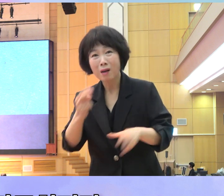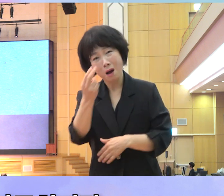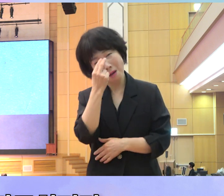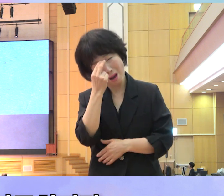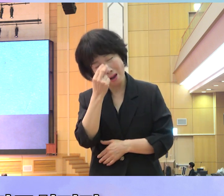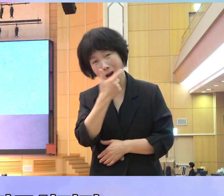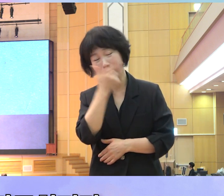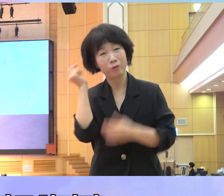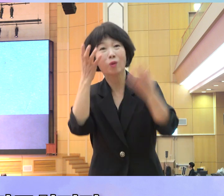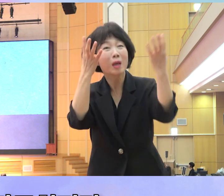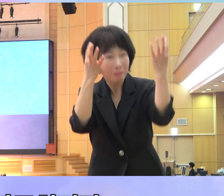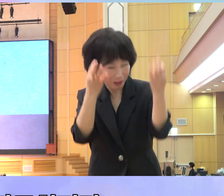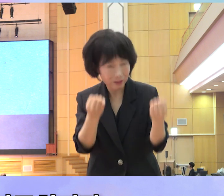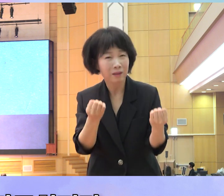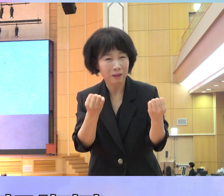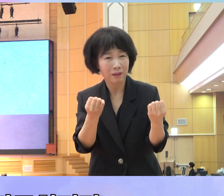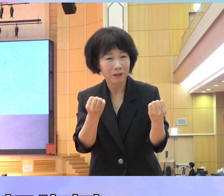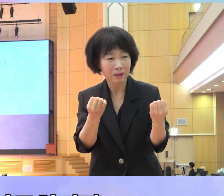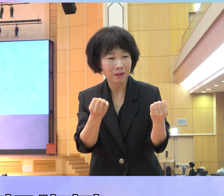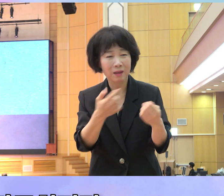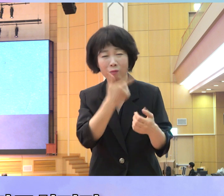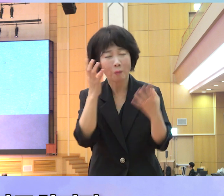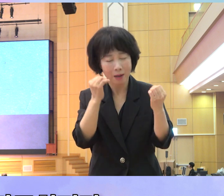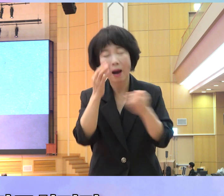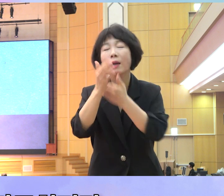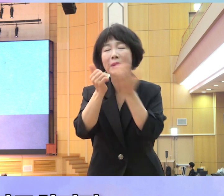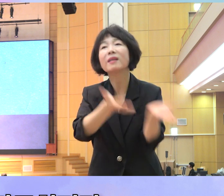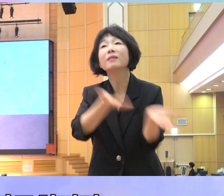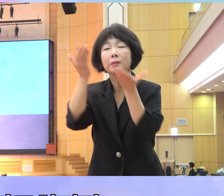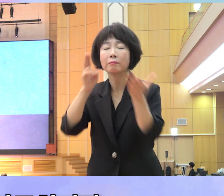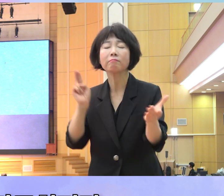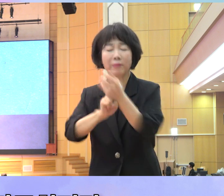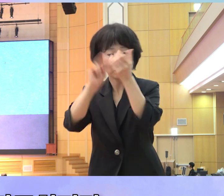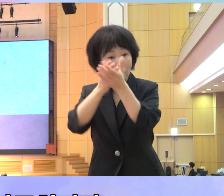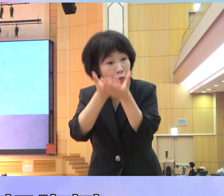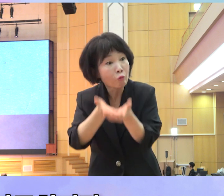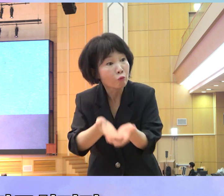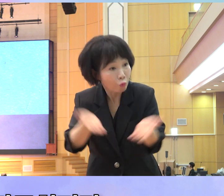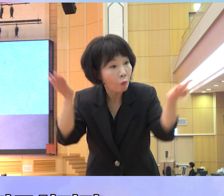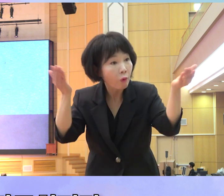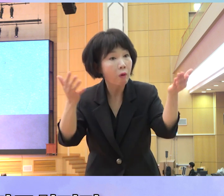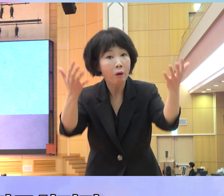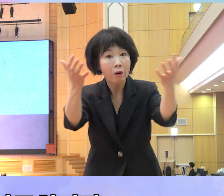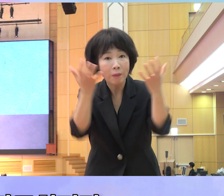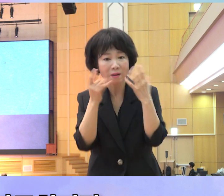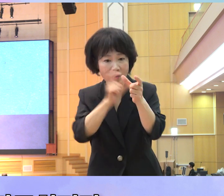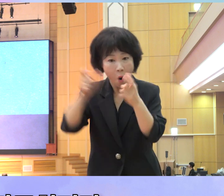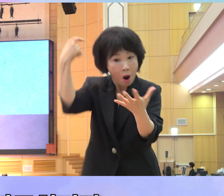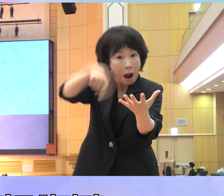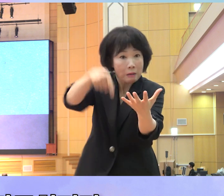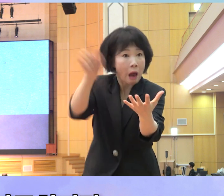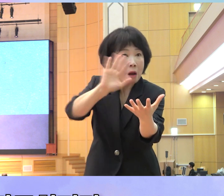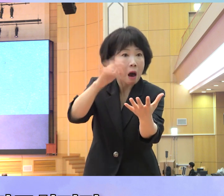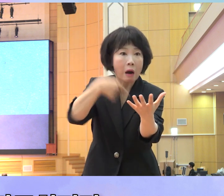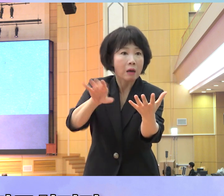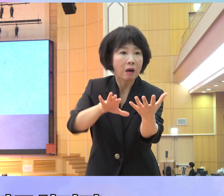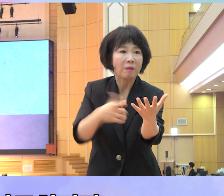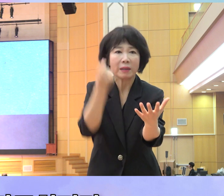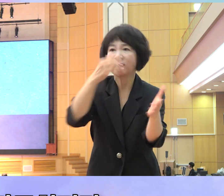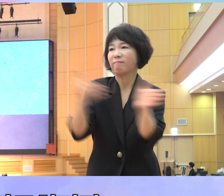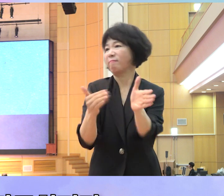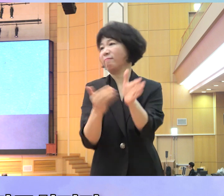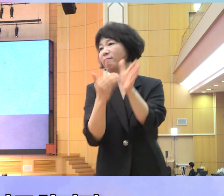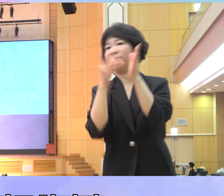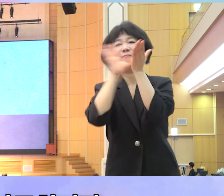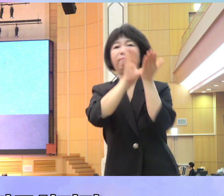인생일지라도 주님 앞에 드리면 기적의 사건이 일어나는 거야. 나 믿냐? 이러면서 좀 더 가르칠 수 있잖아요. 그런데 왜 그 즉시